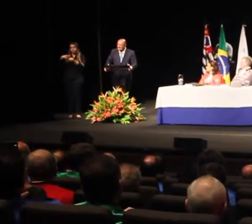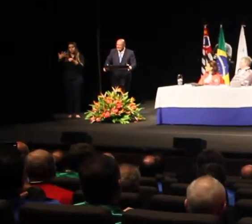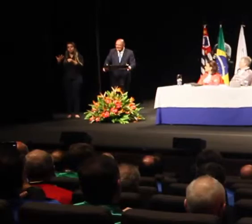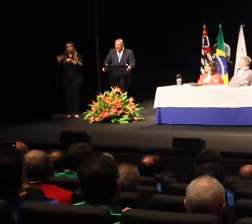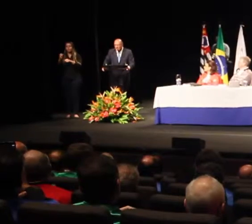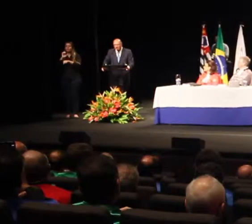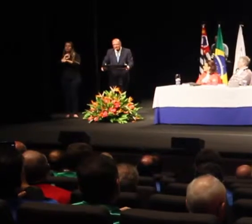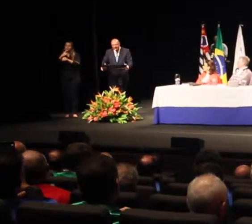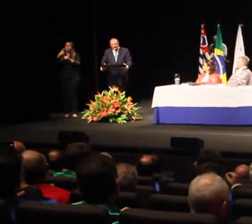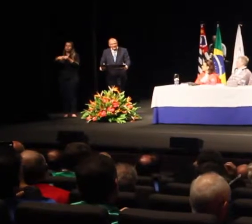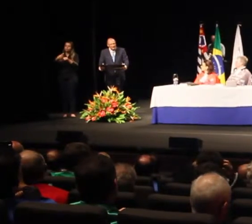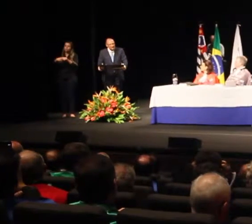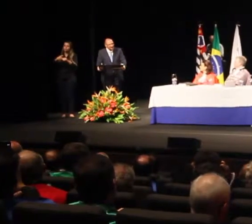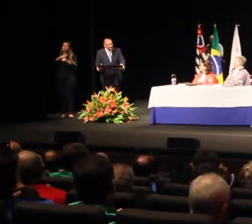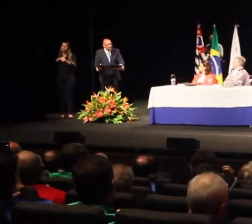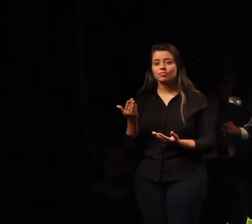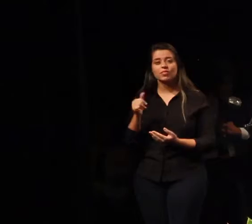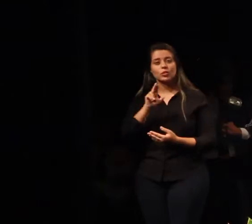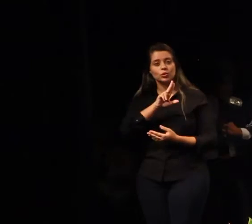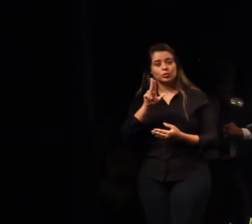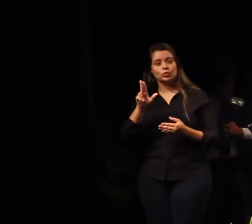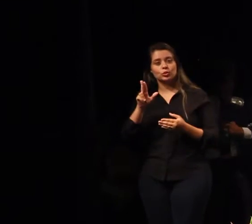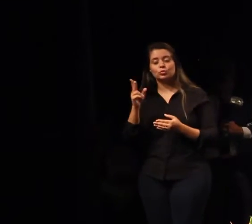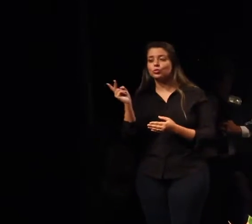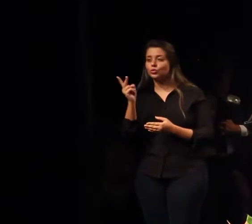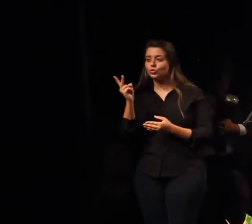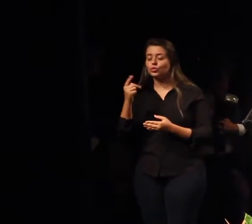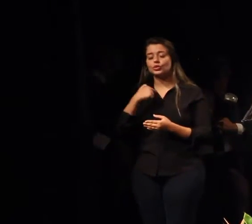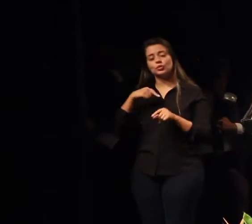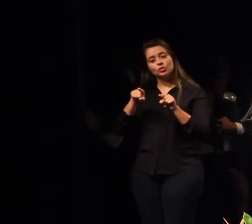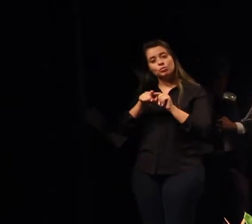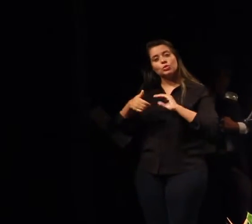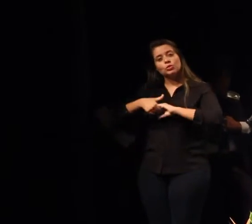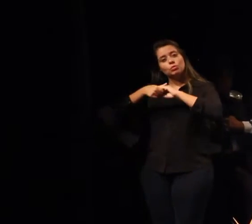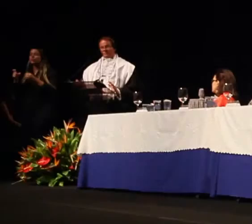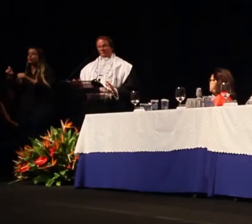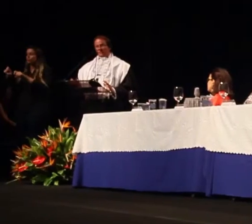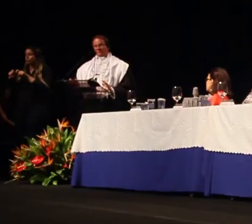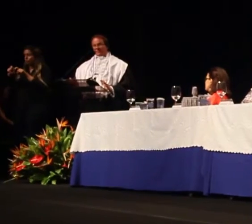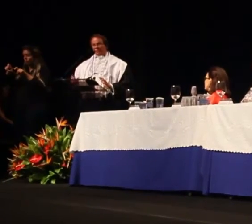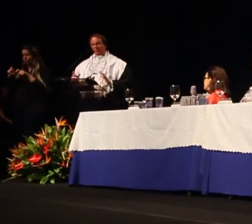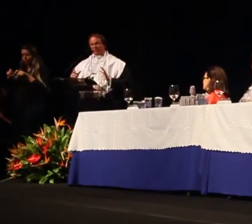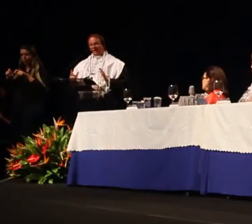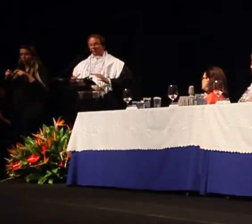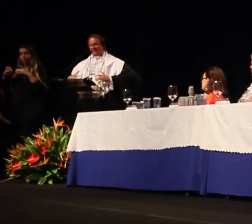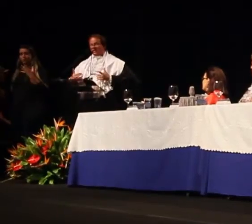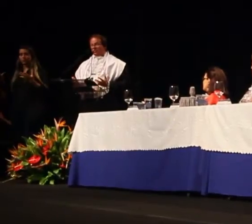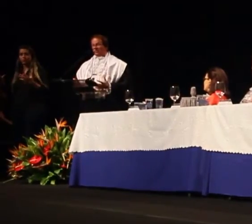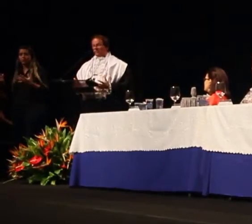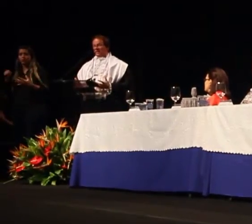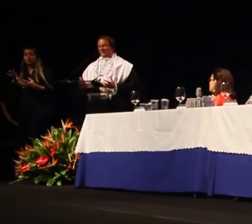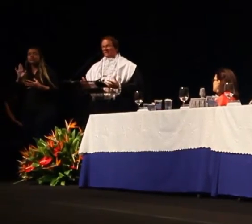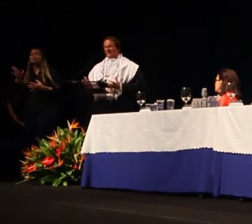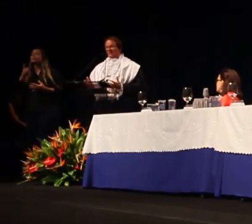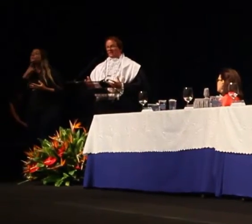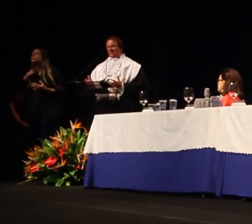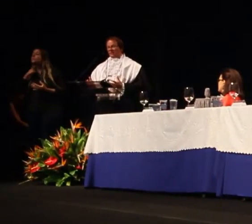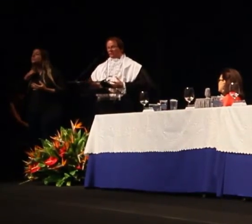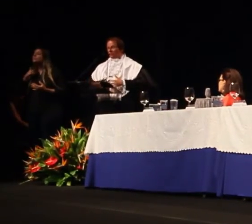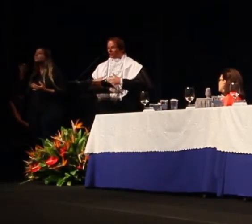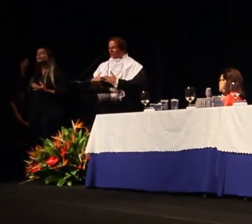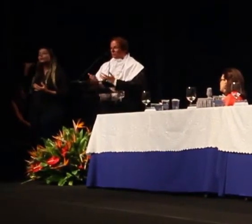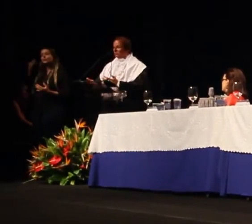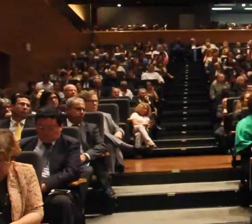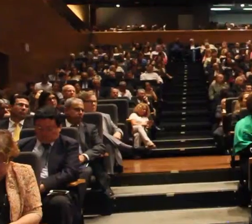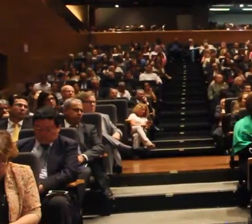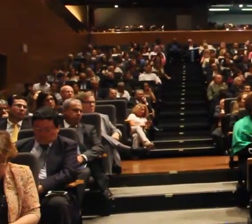posse do novo reitor da unesp sandro valentini e do vice reitor sérgio roberto nobre o evento